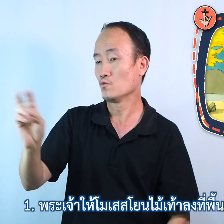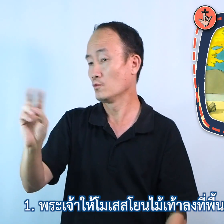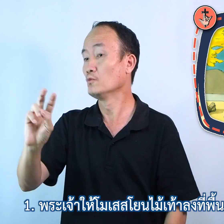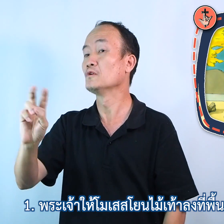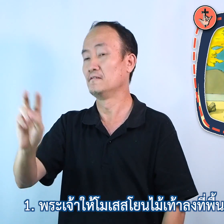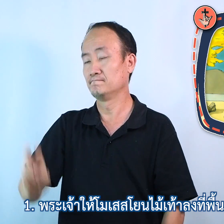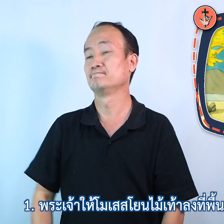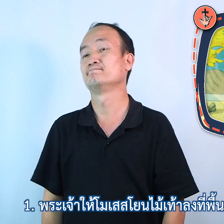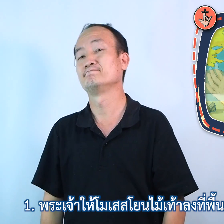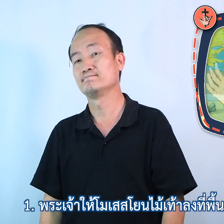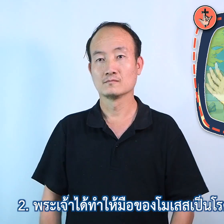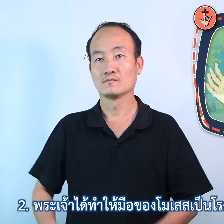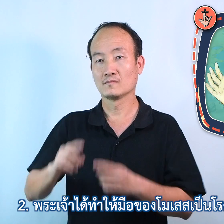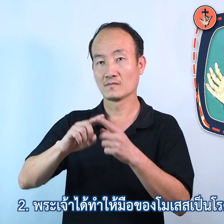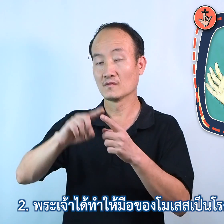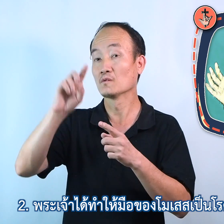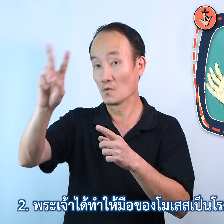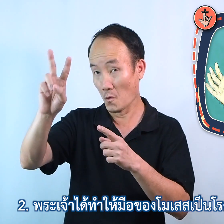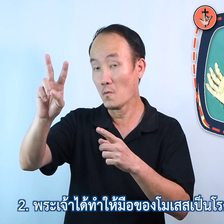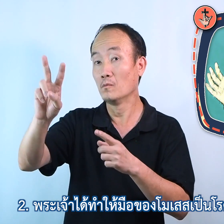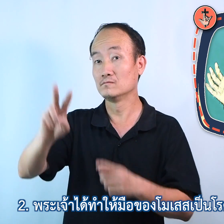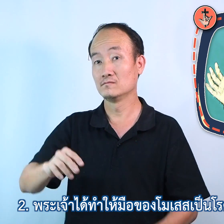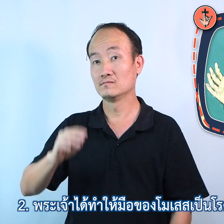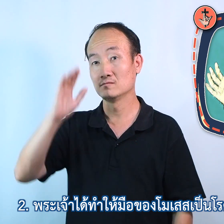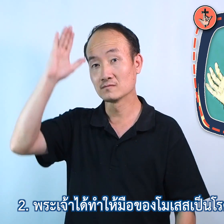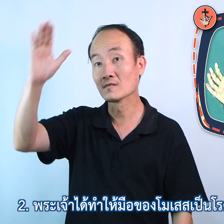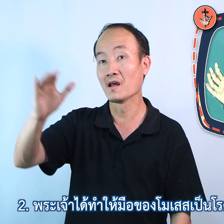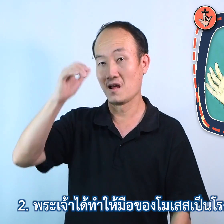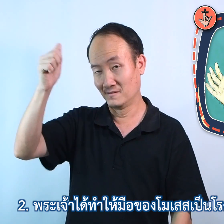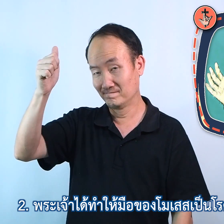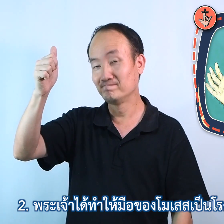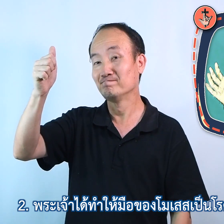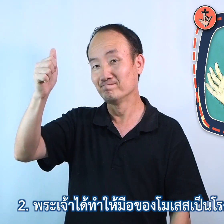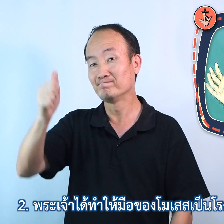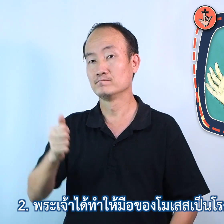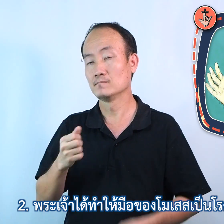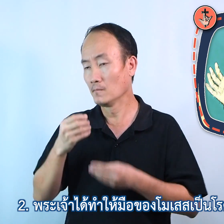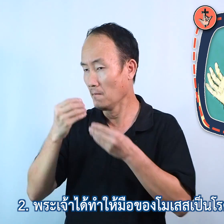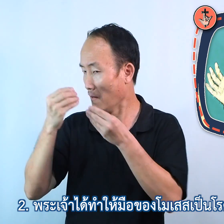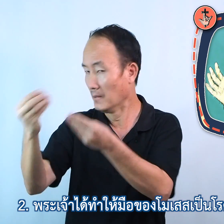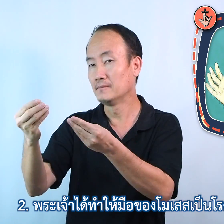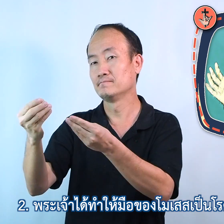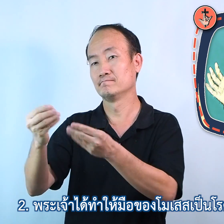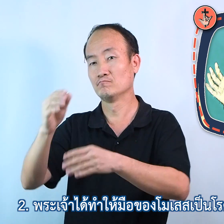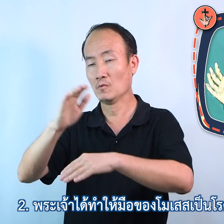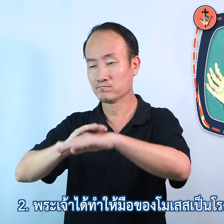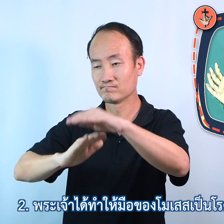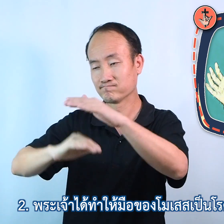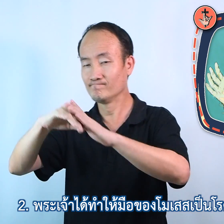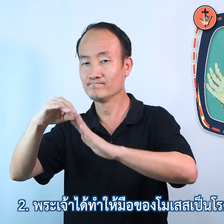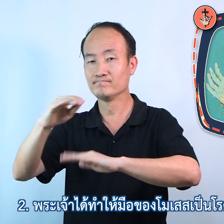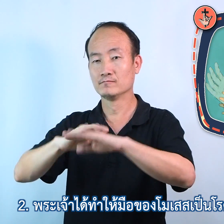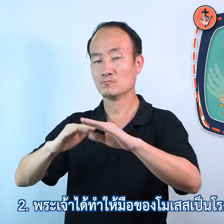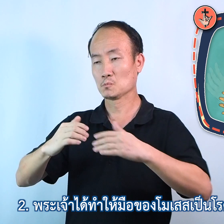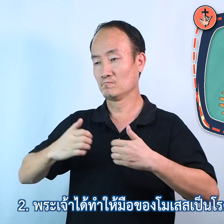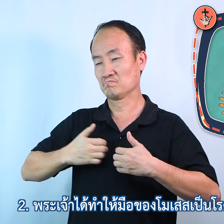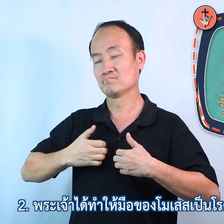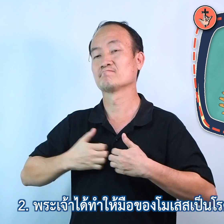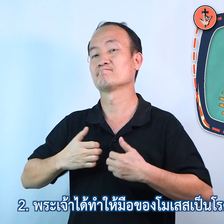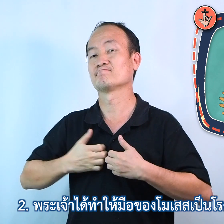งู 2. พระเจ้าได้ทำให้มือของโมเสสเป็นโรคเลื้อน